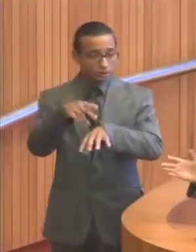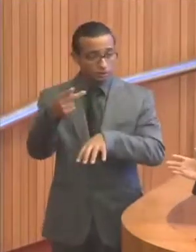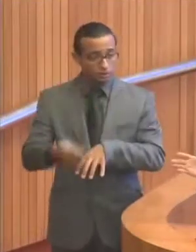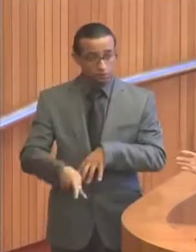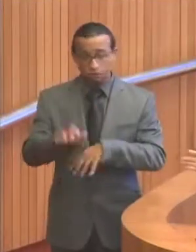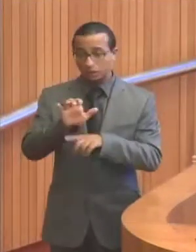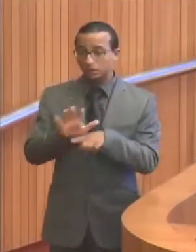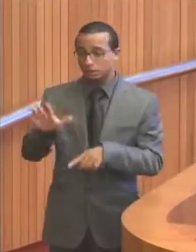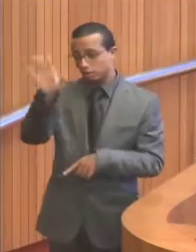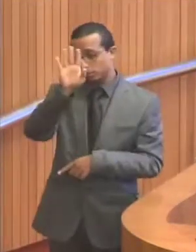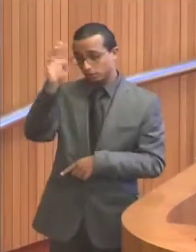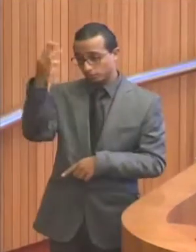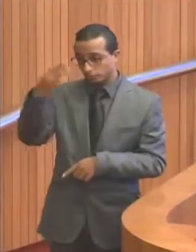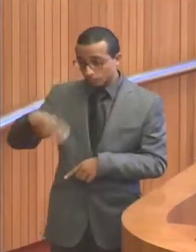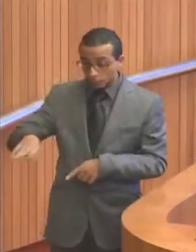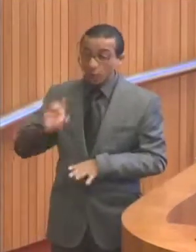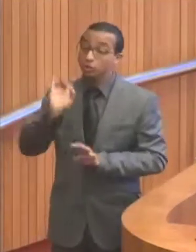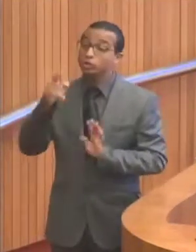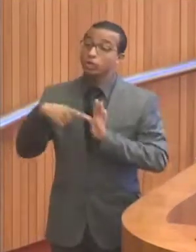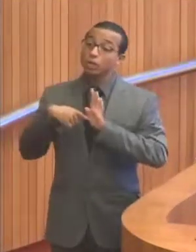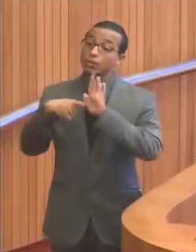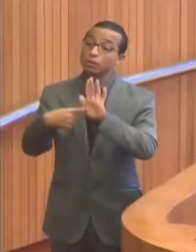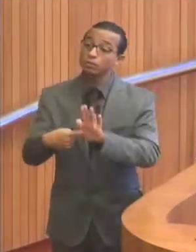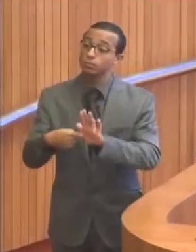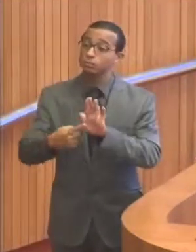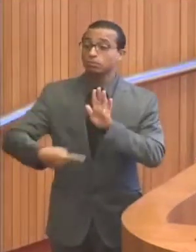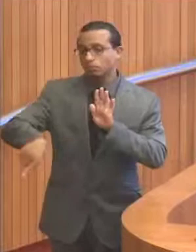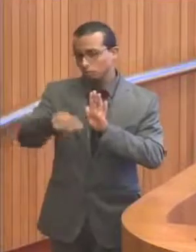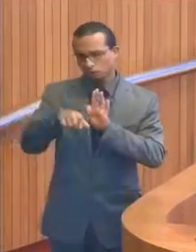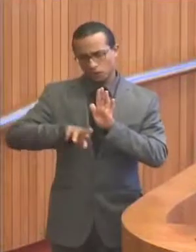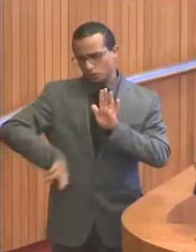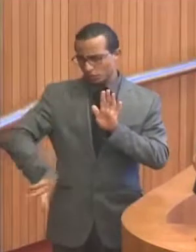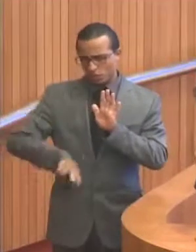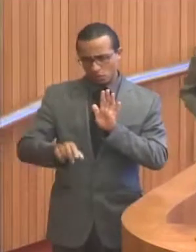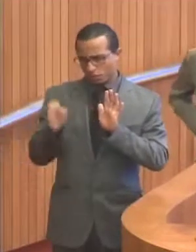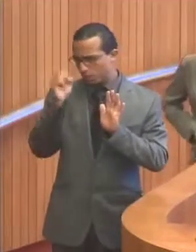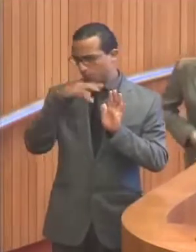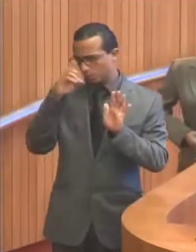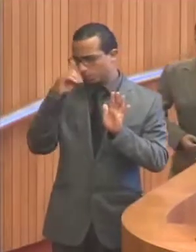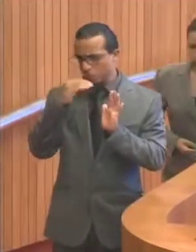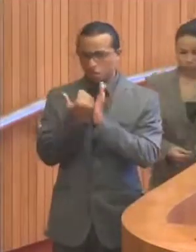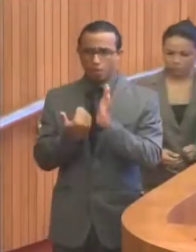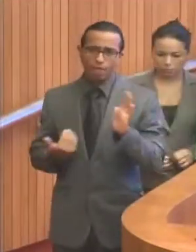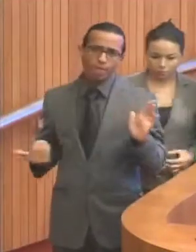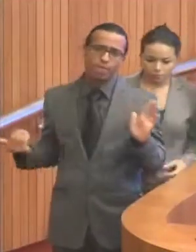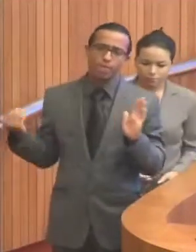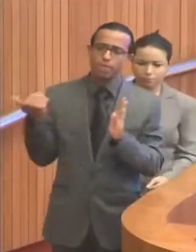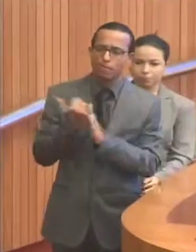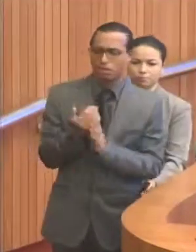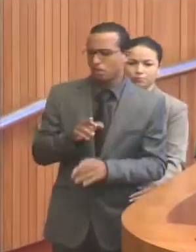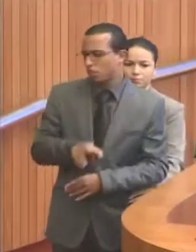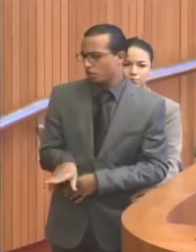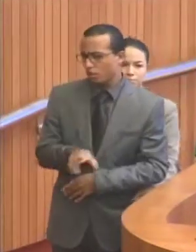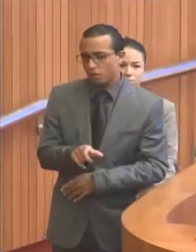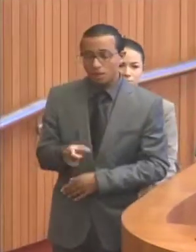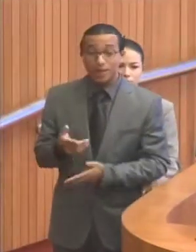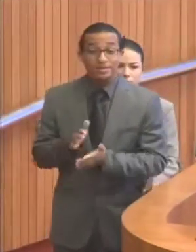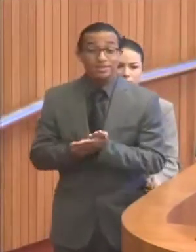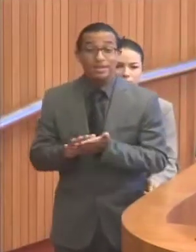Maranhão. Então, para mostrar que não é um exagero, para mostrar que